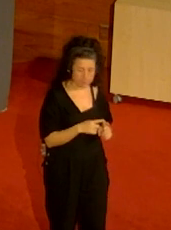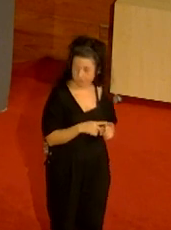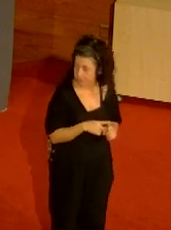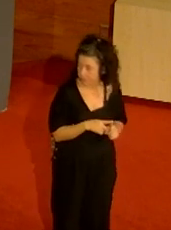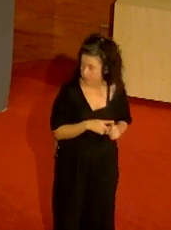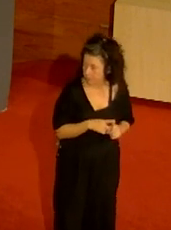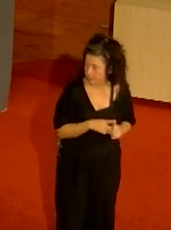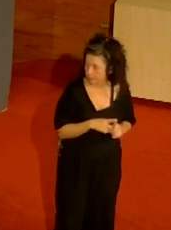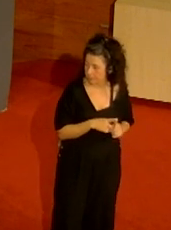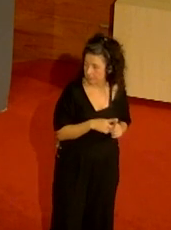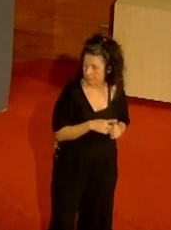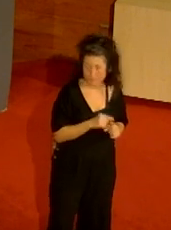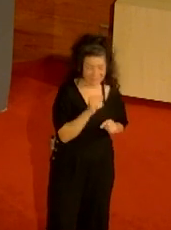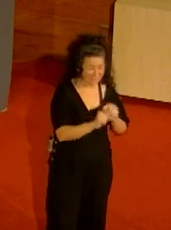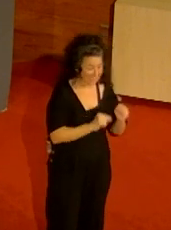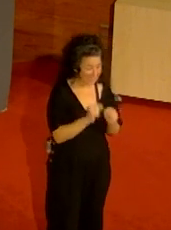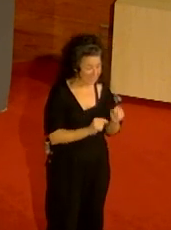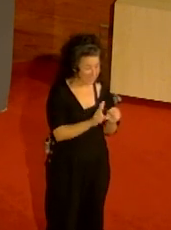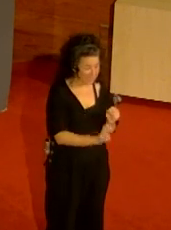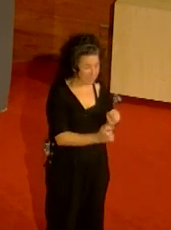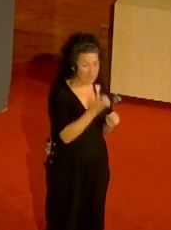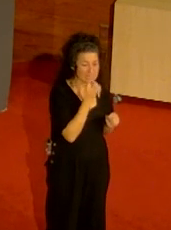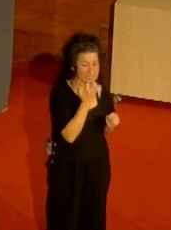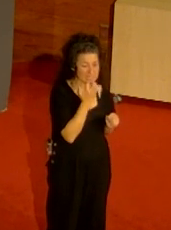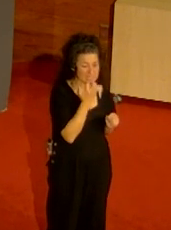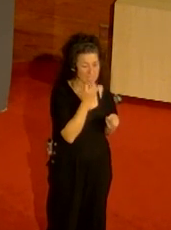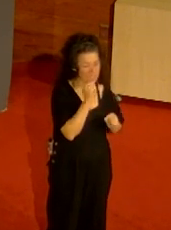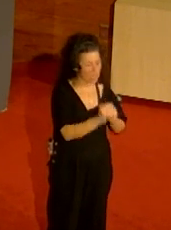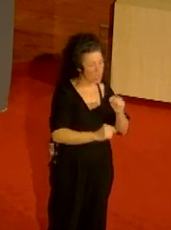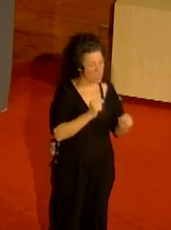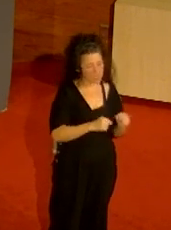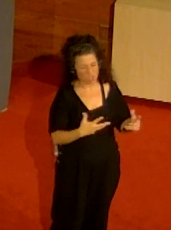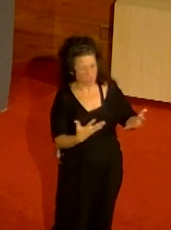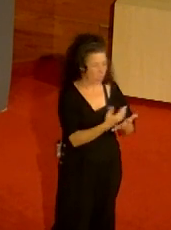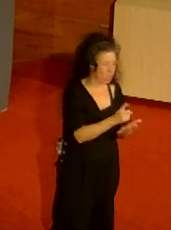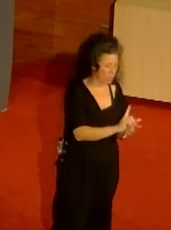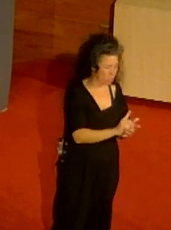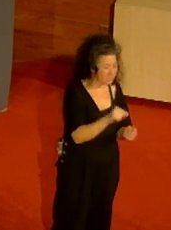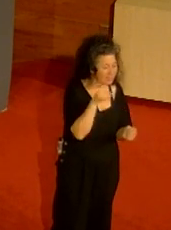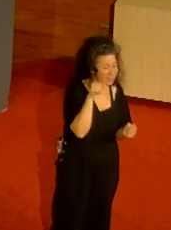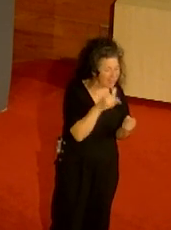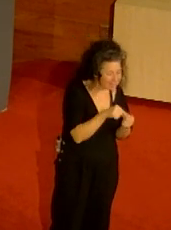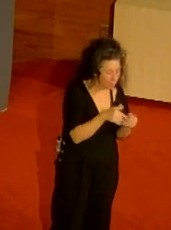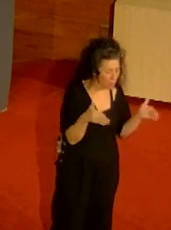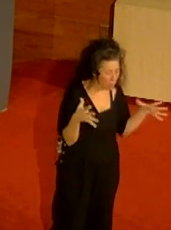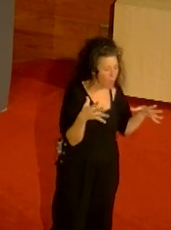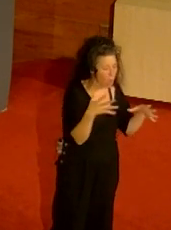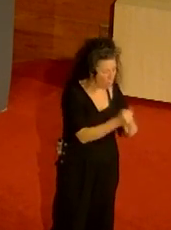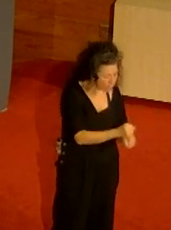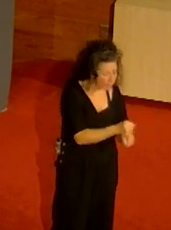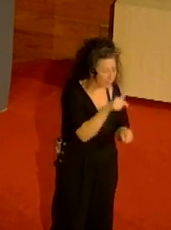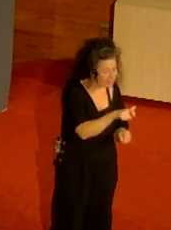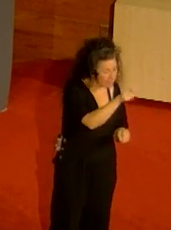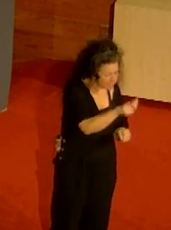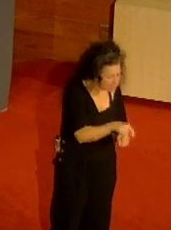Porque además una crítica es válida cuando no es una crítica a todo, sino no, esto o esta persona o este grupo ha